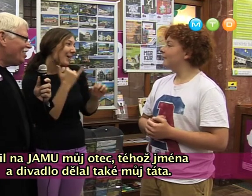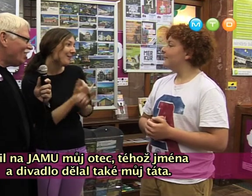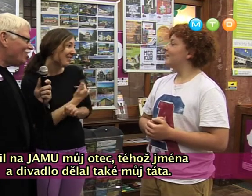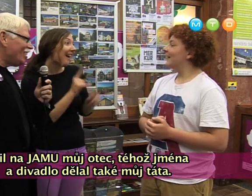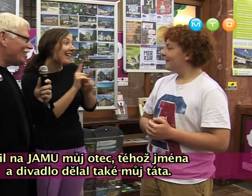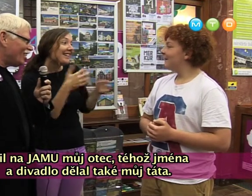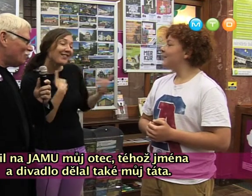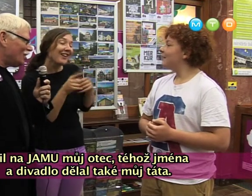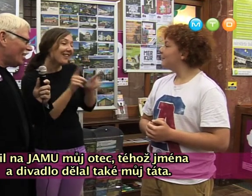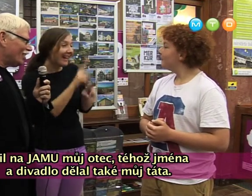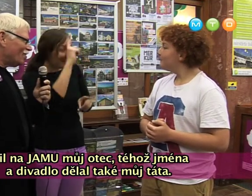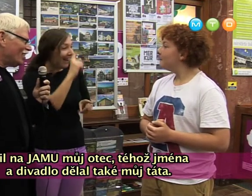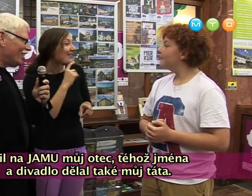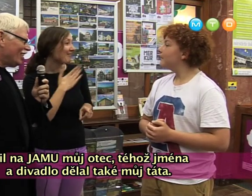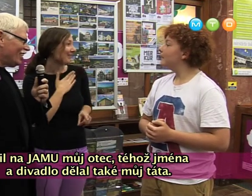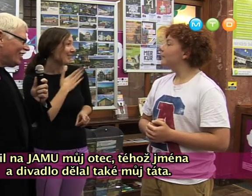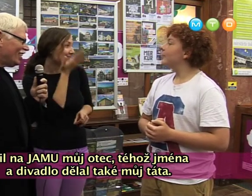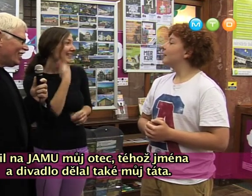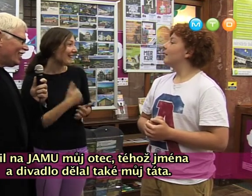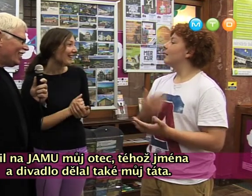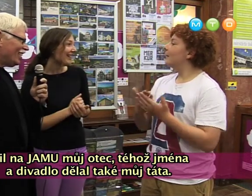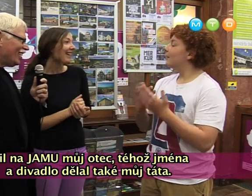a divadlo dělal taky můj táta.